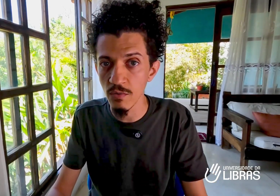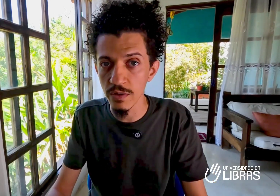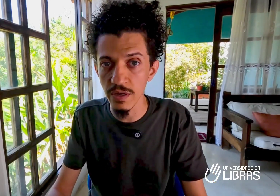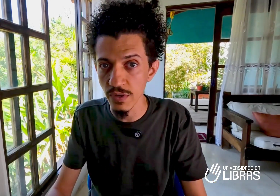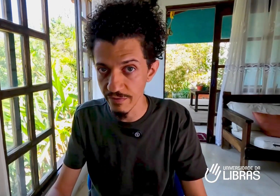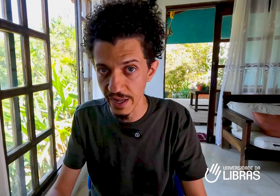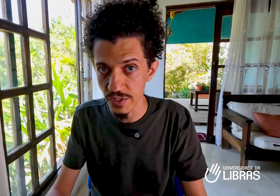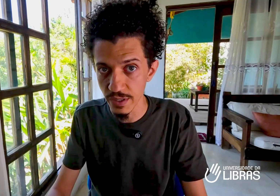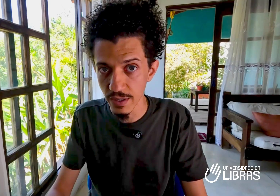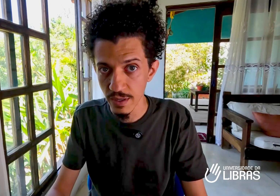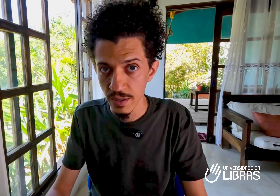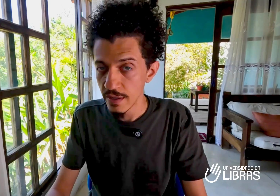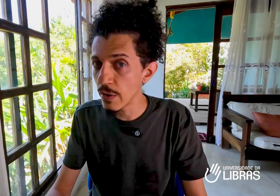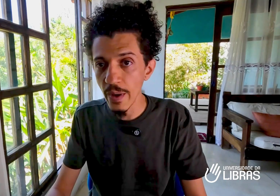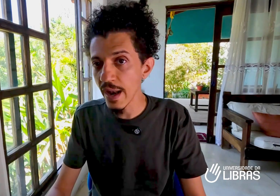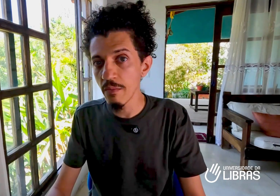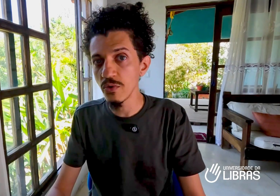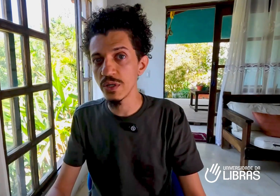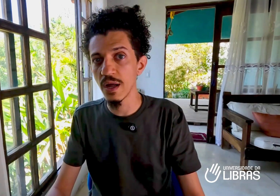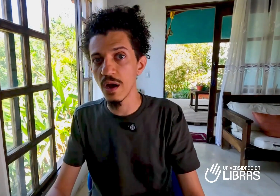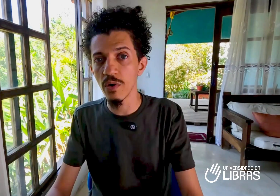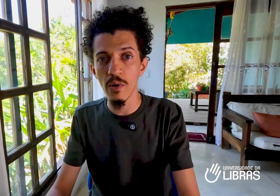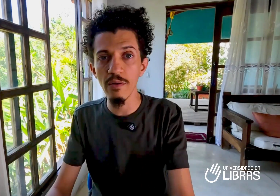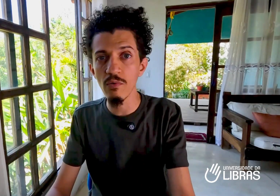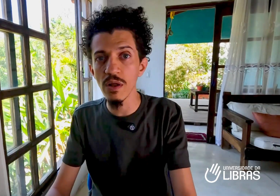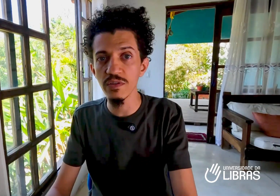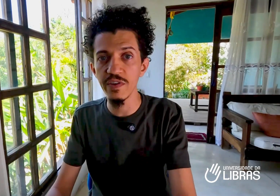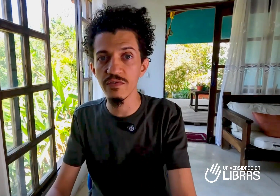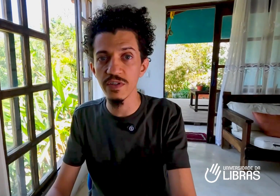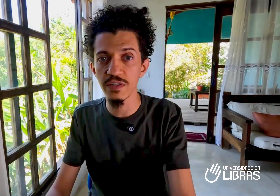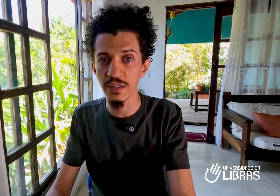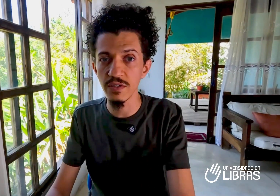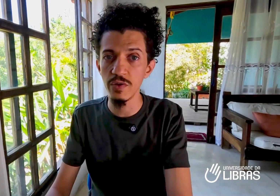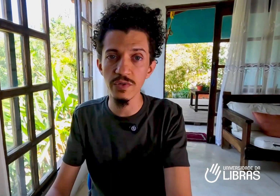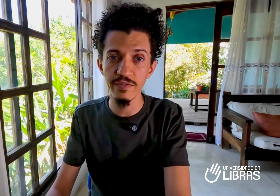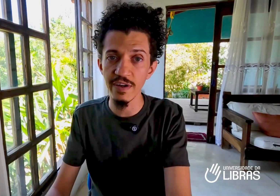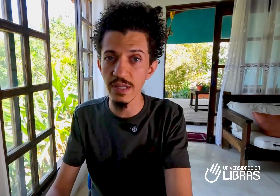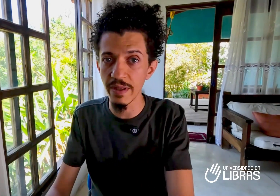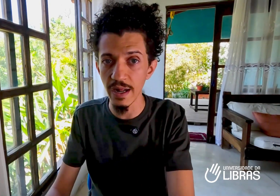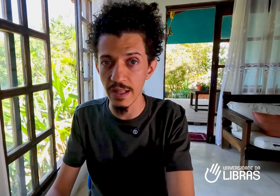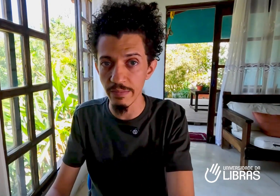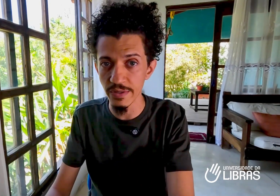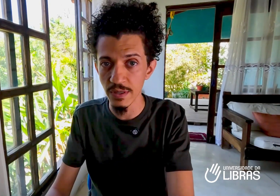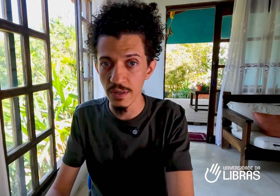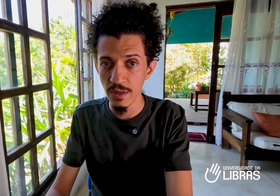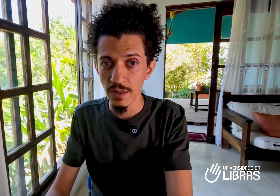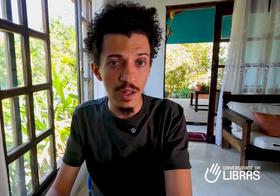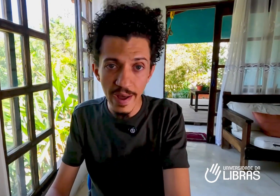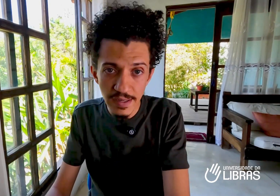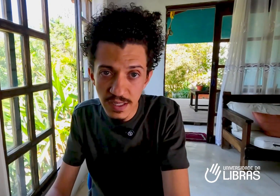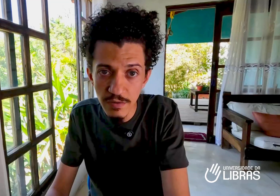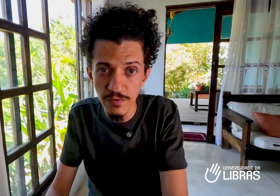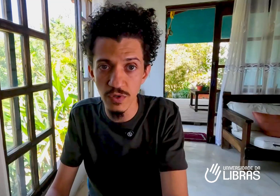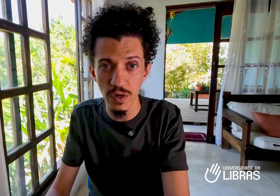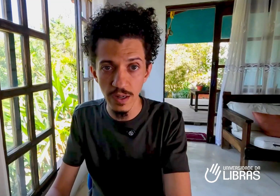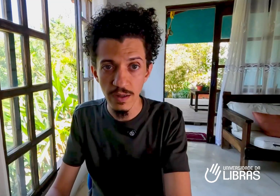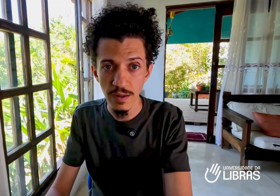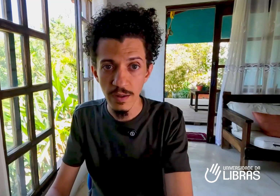encontra na sua frente. Não é na multidão, não é no quantos vídeos você já assistiu que você vai saber a Libras. Não é assim que funciona.